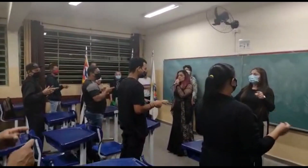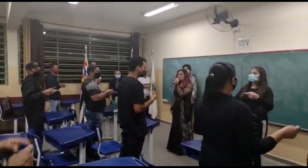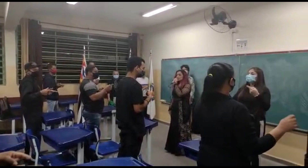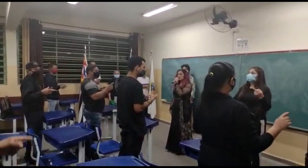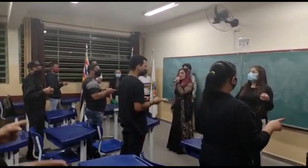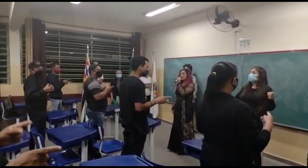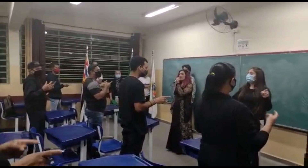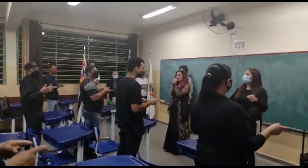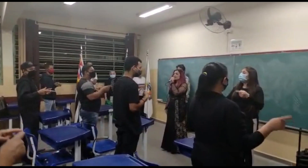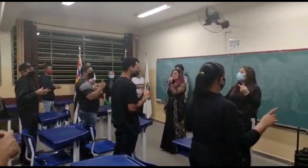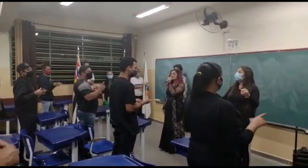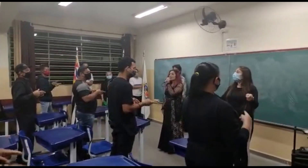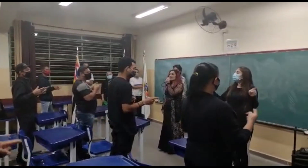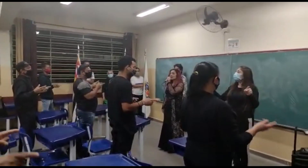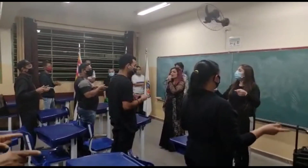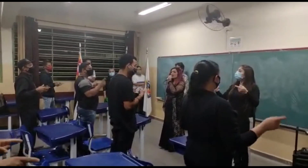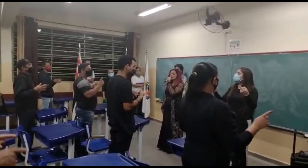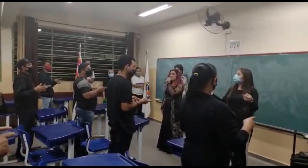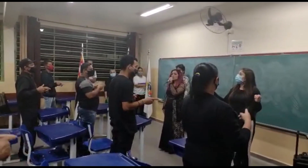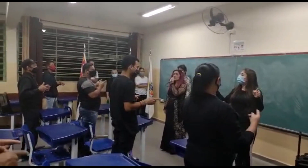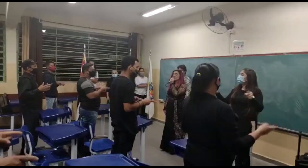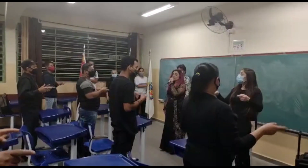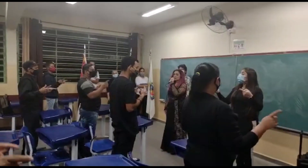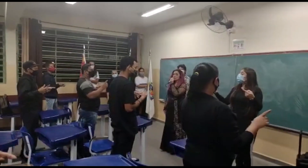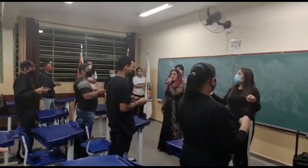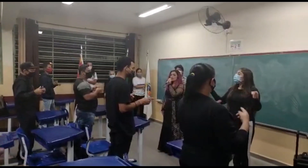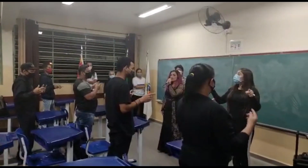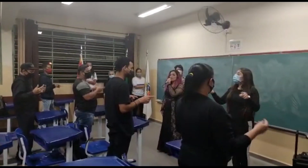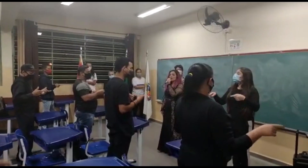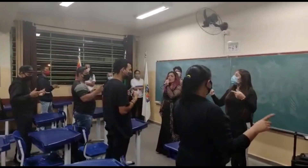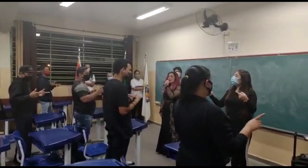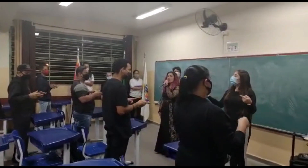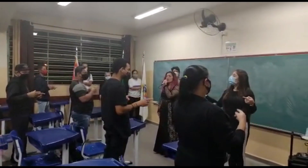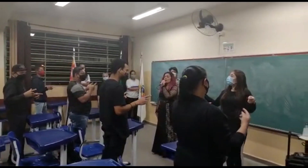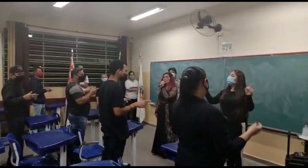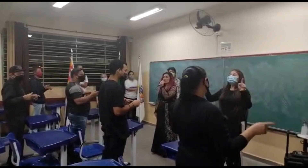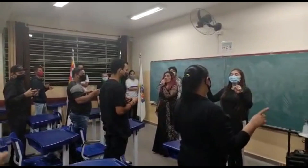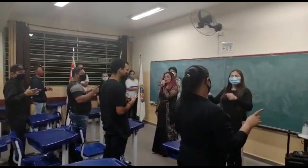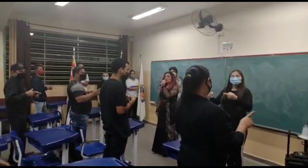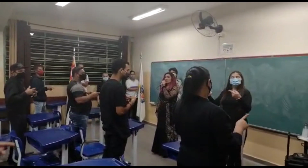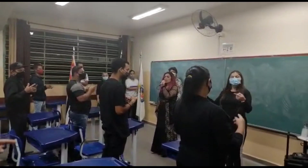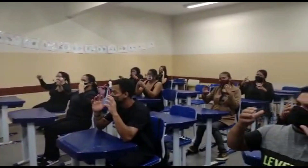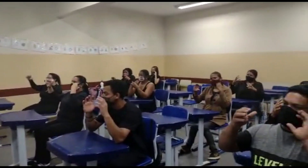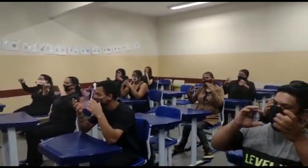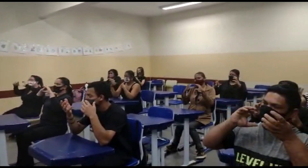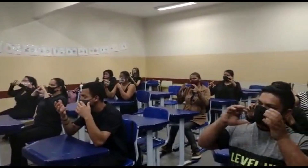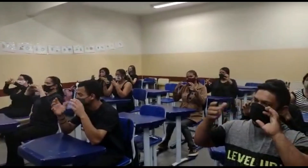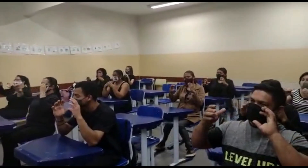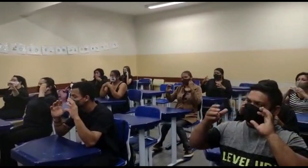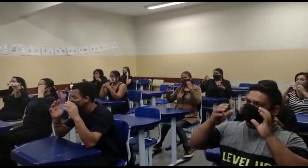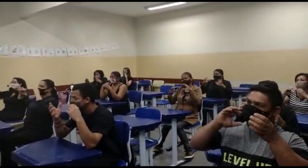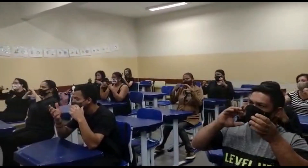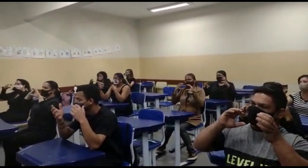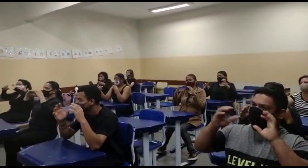na justiça e na arte No carnaval e no futebol,